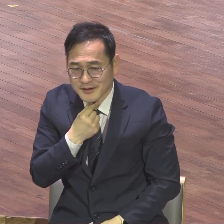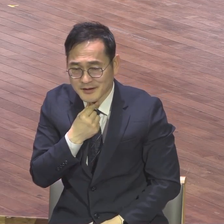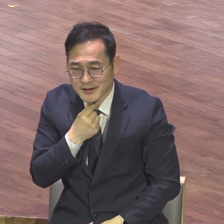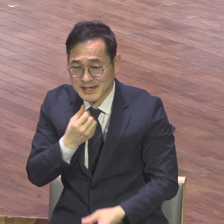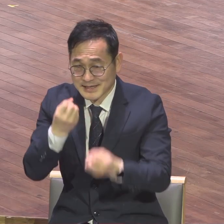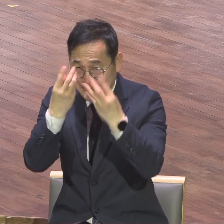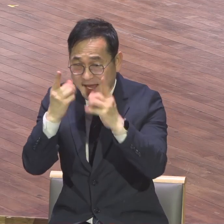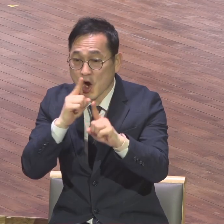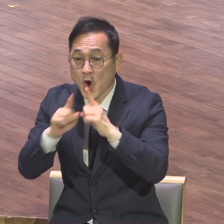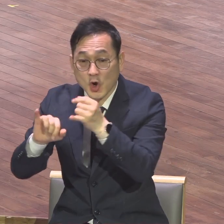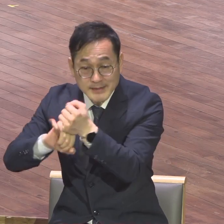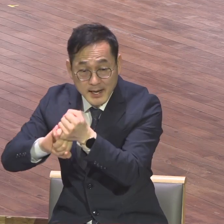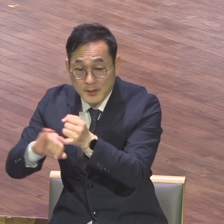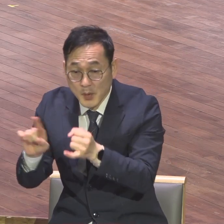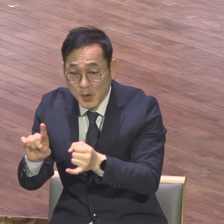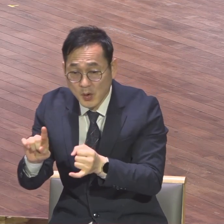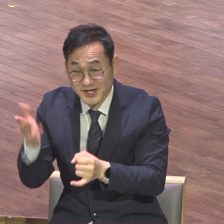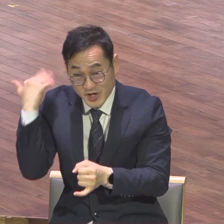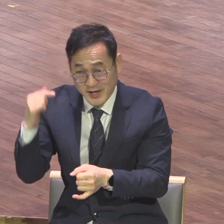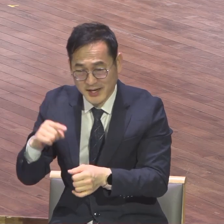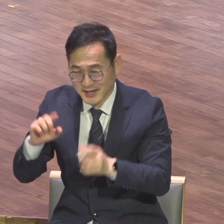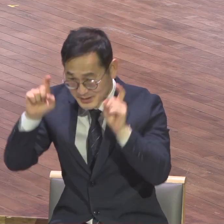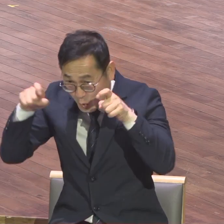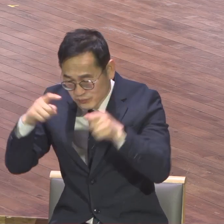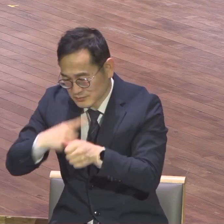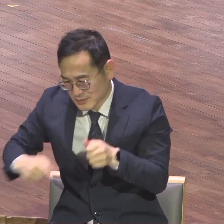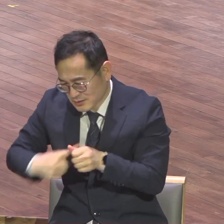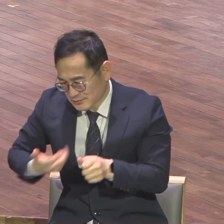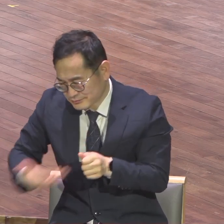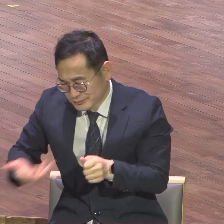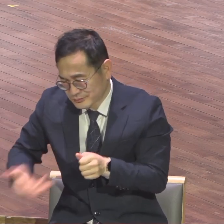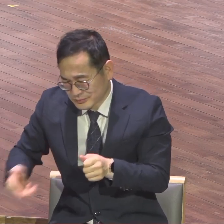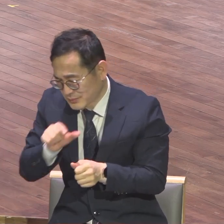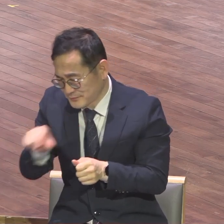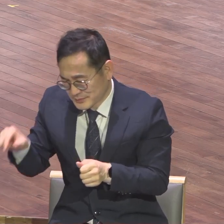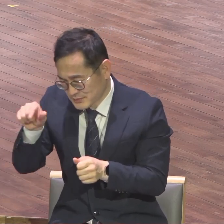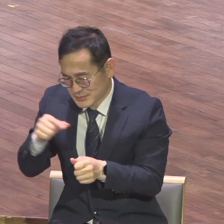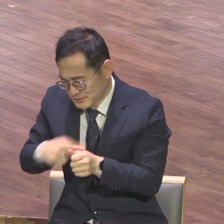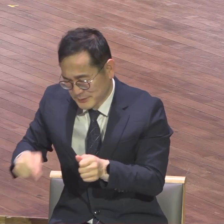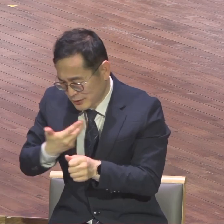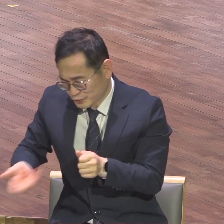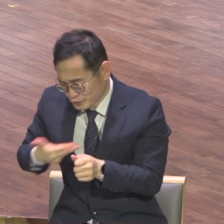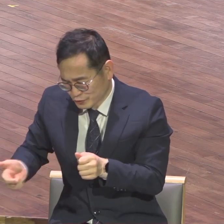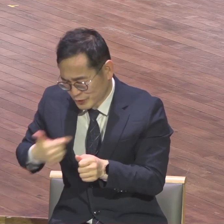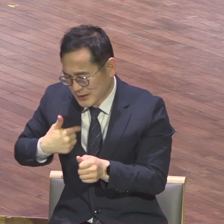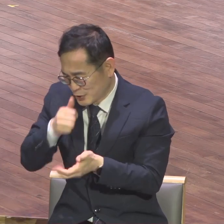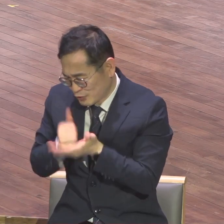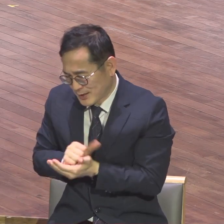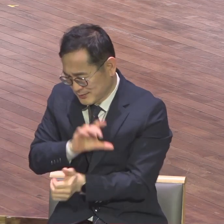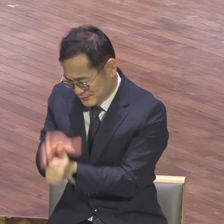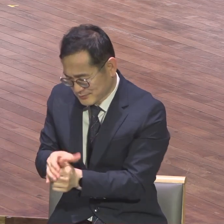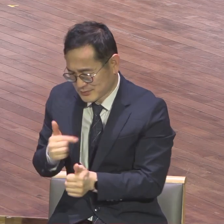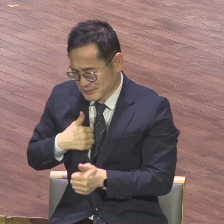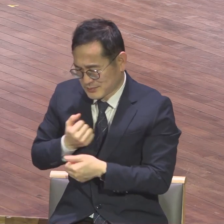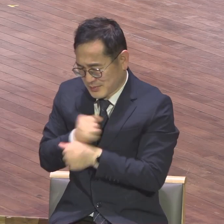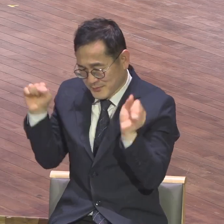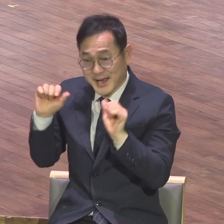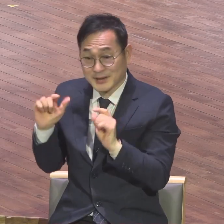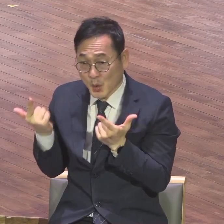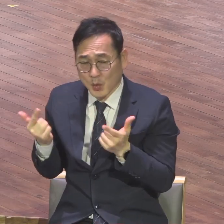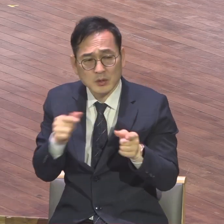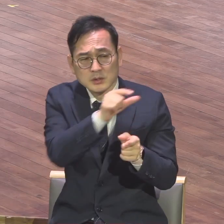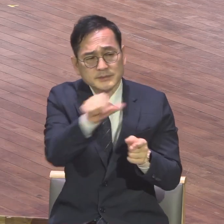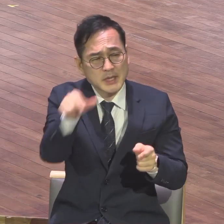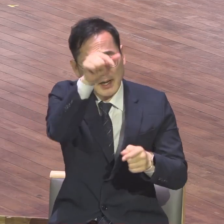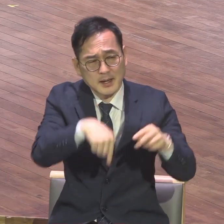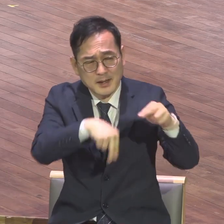과거의 어린 양을 바치는 피 제사를 통해서 죄사함을 받는 것이 아니라 이제는 누구든지 예수